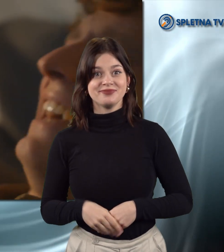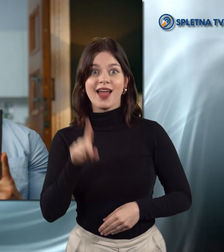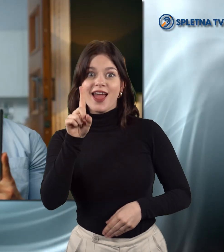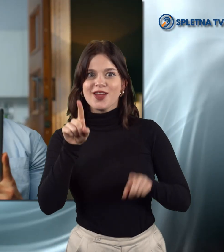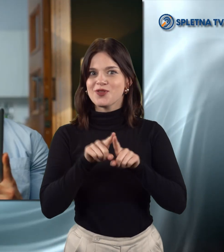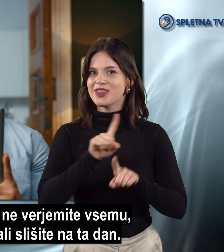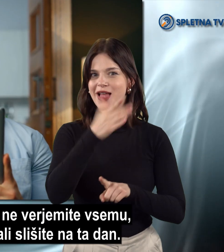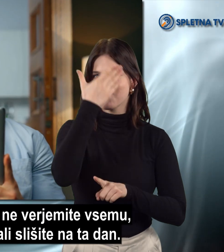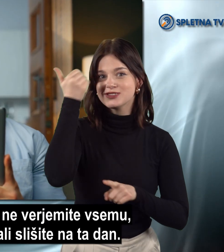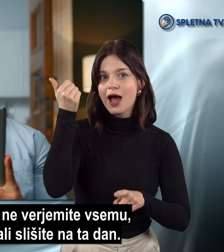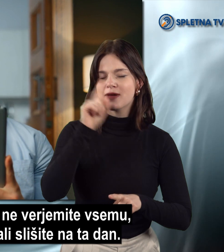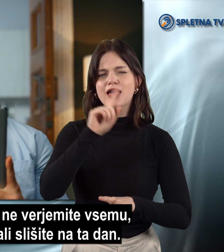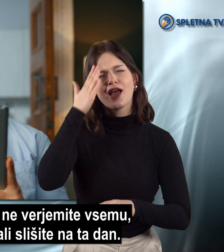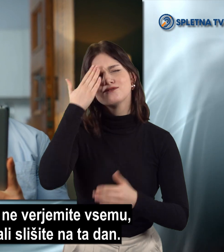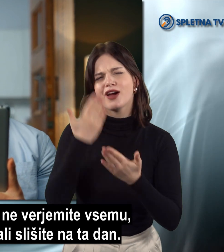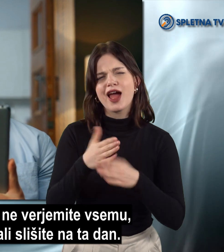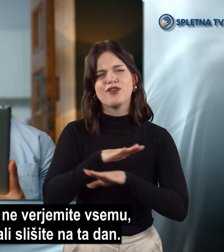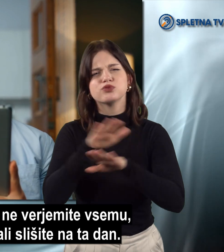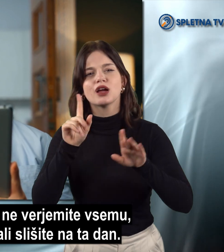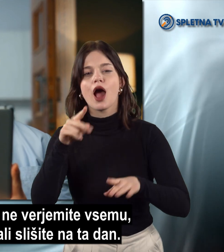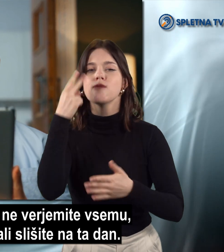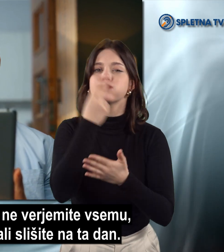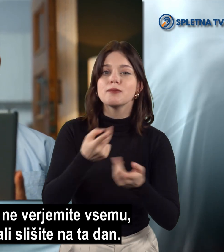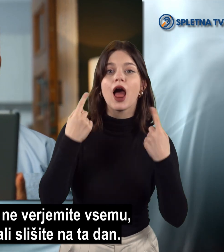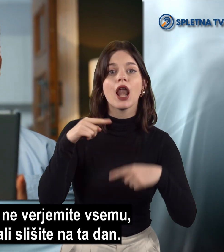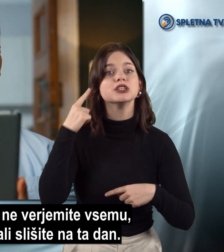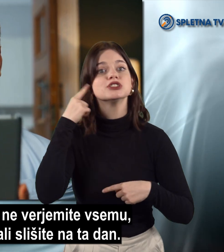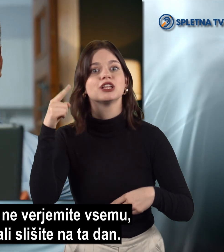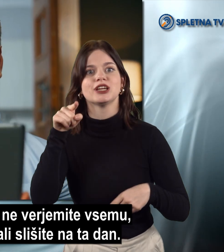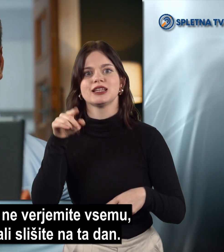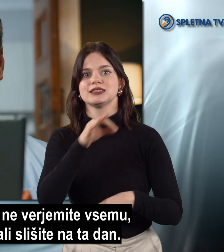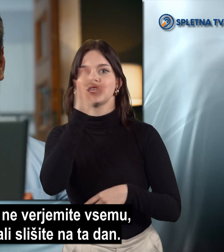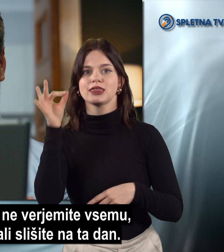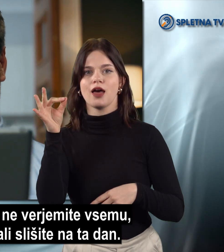smučali. In ne pozabite, ne verjemite vsemu, kar preberete ali